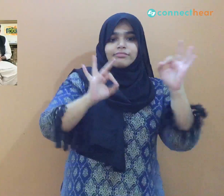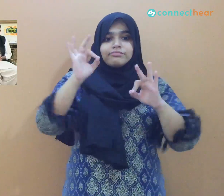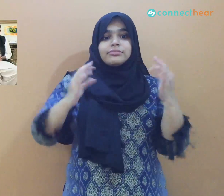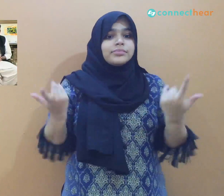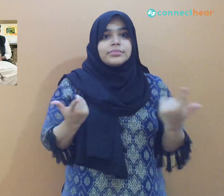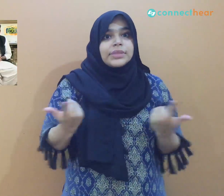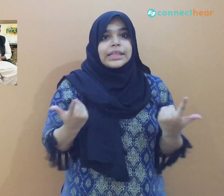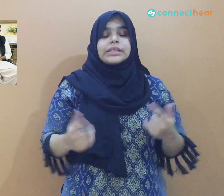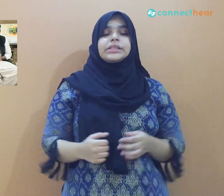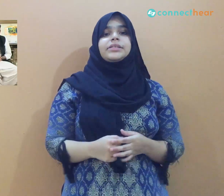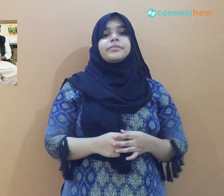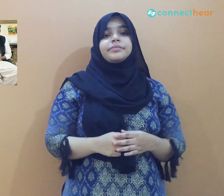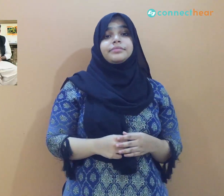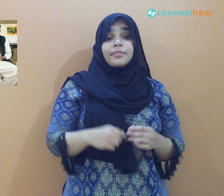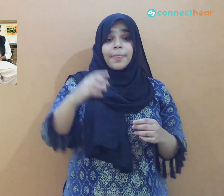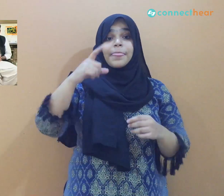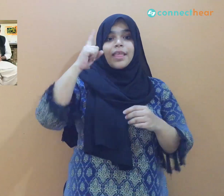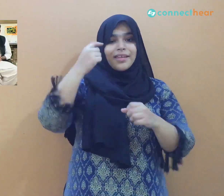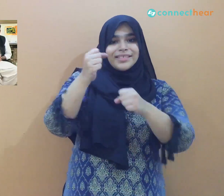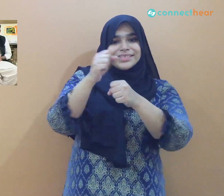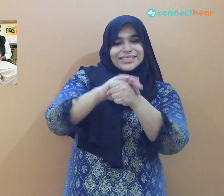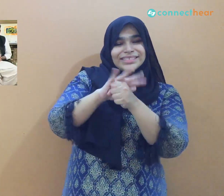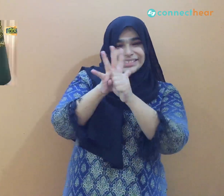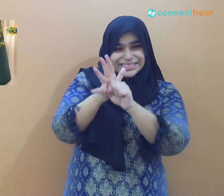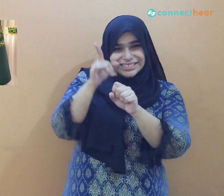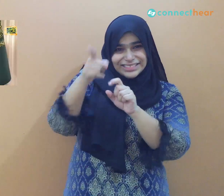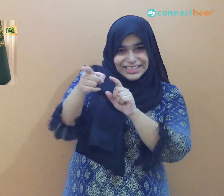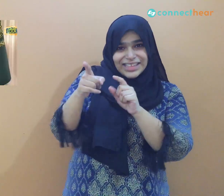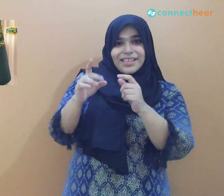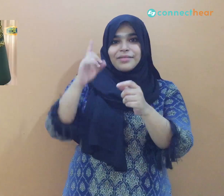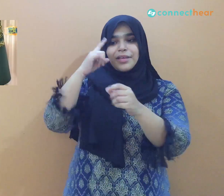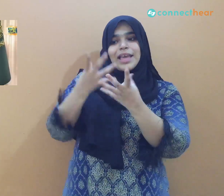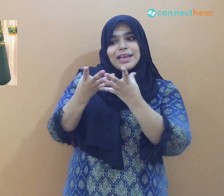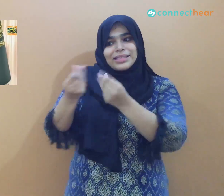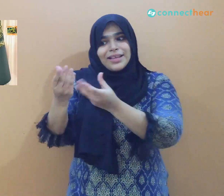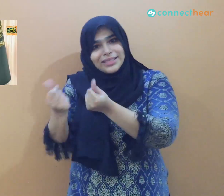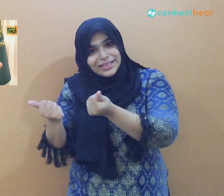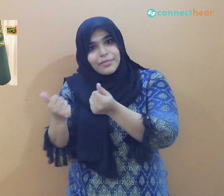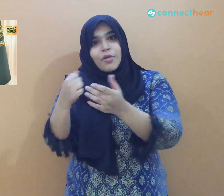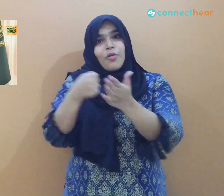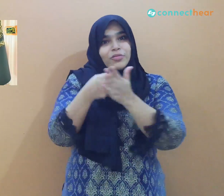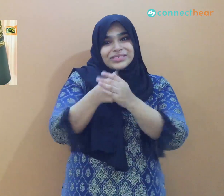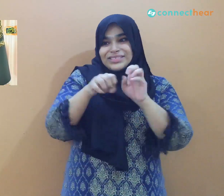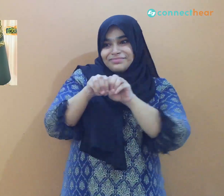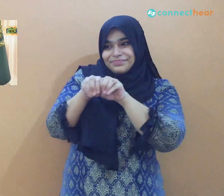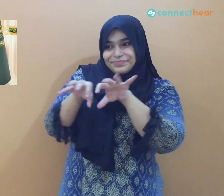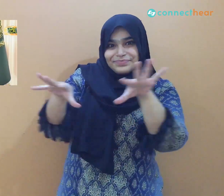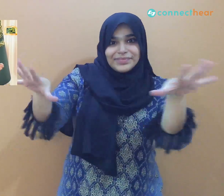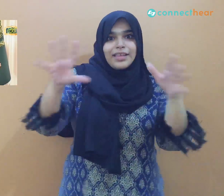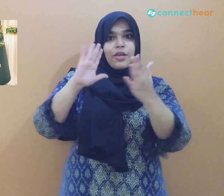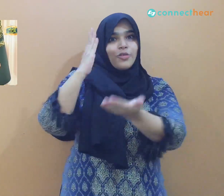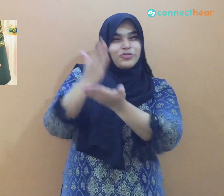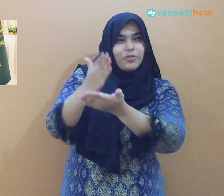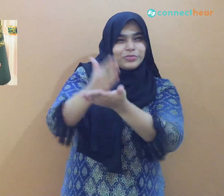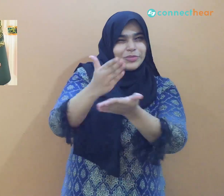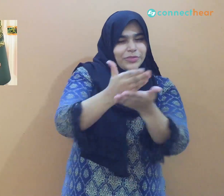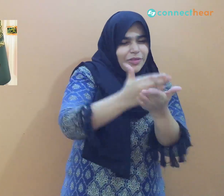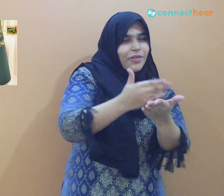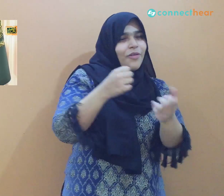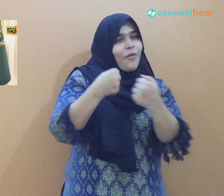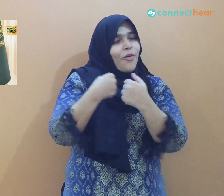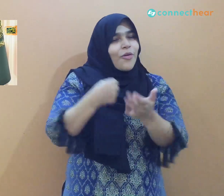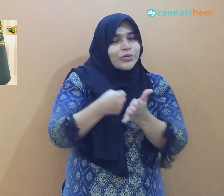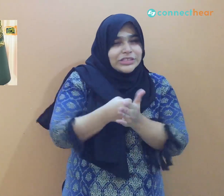ہیں کہ ہم کرونا کا بھی بندوبست کرتے رہیں اور کرونا کو بھی تیزی سے پھیلنے سے روکتے